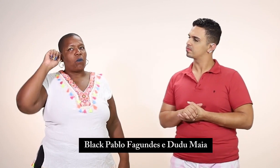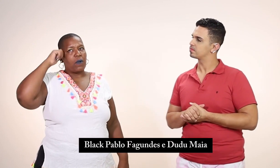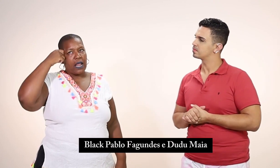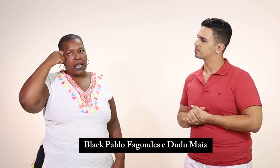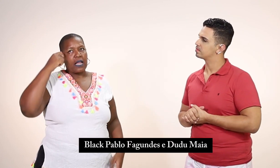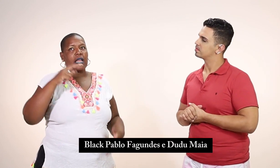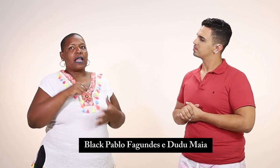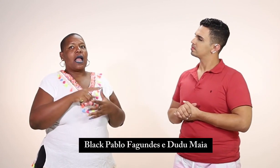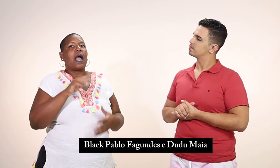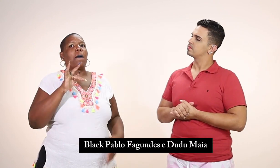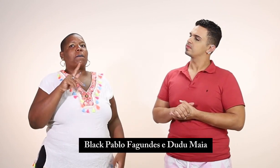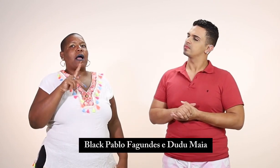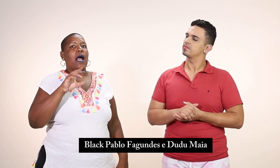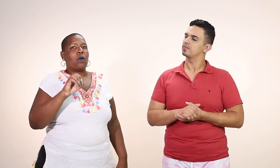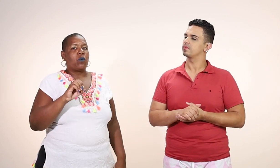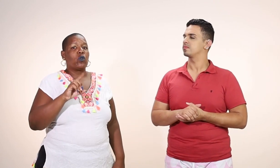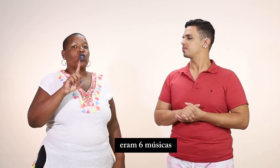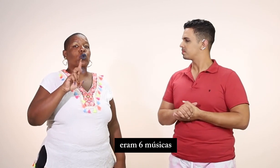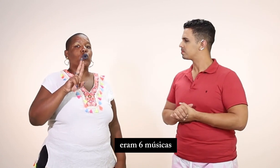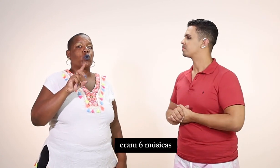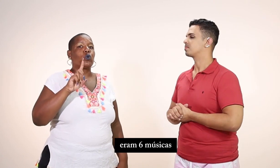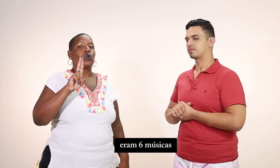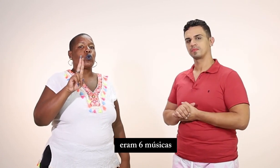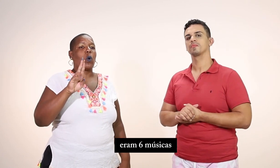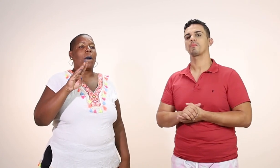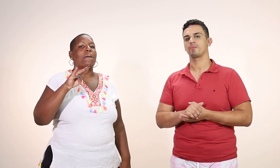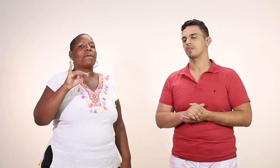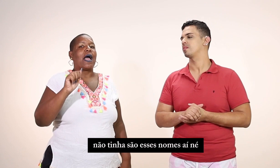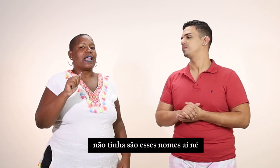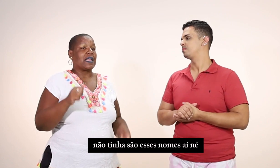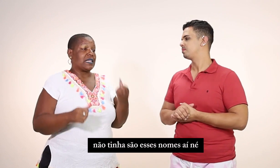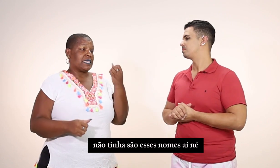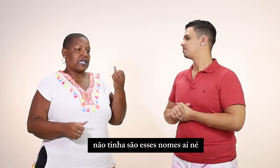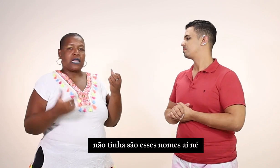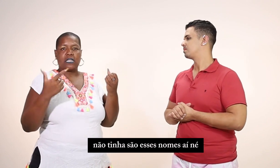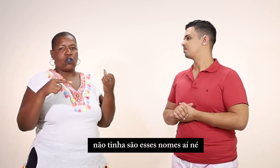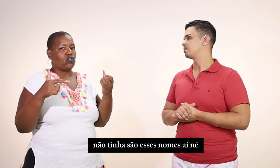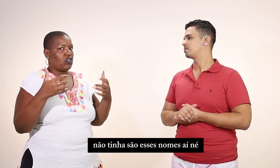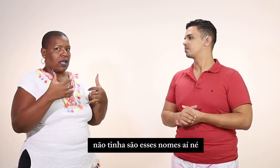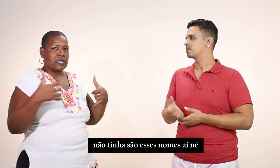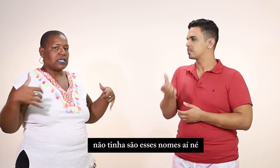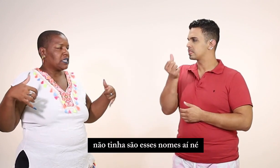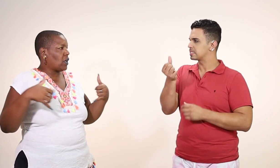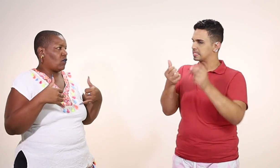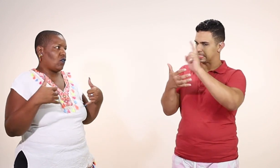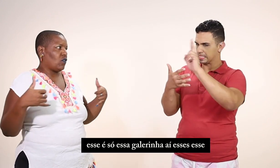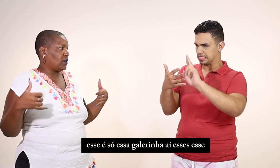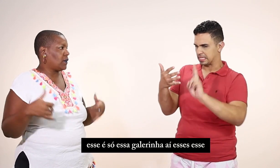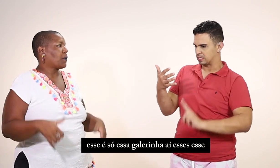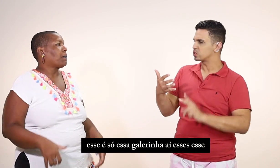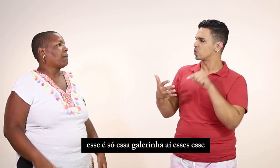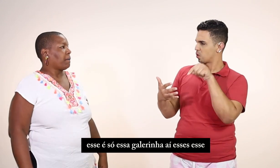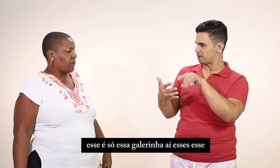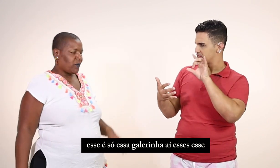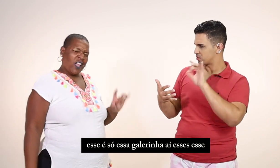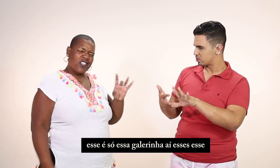Pablo Fagundes e Dudu Maia. Eram 6 músicos. Só, Não tinha só sanfona. esses nomes aí, né? Só essa galerinha aí,